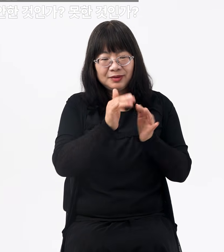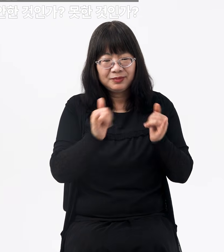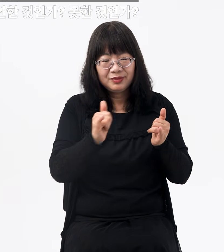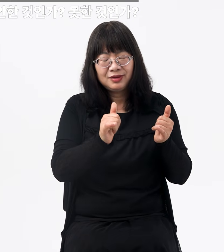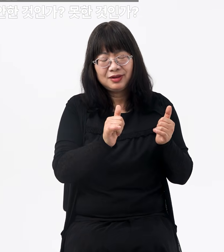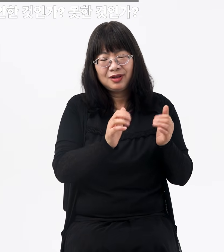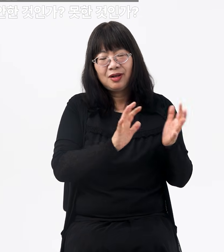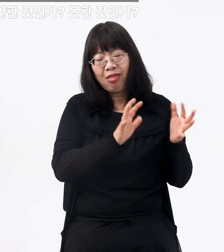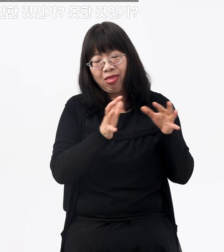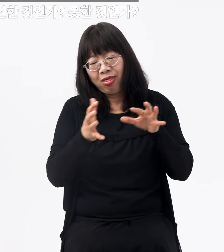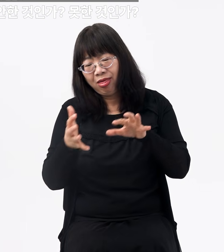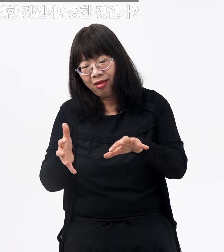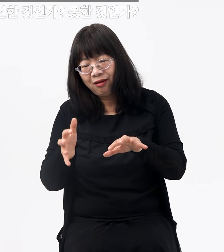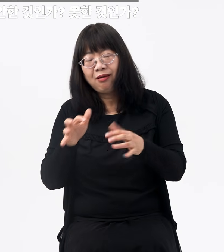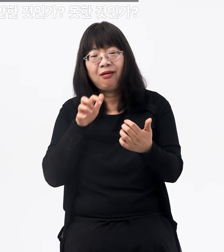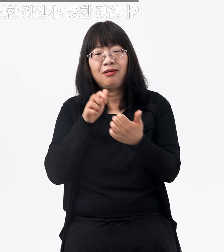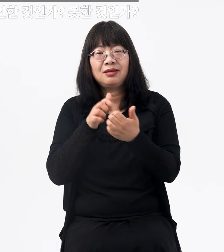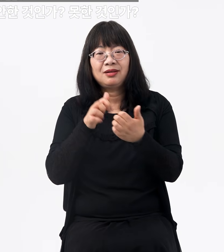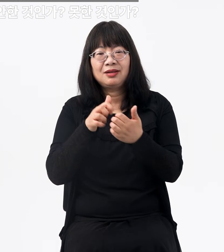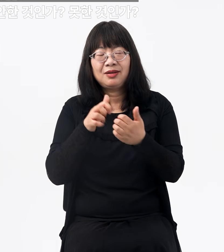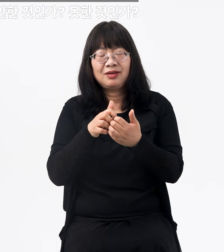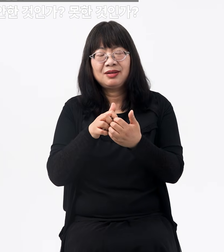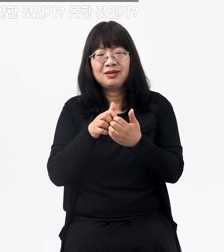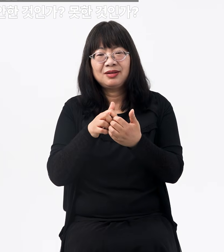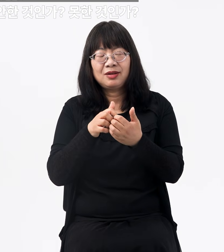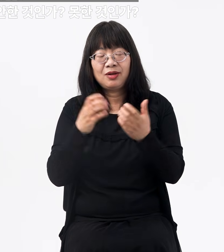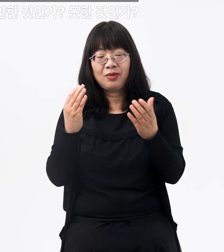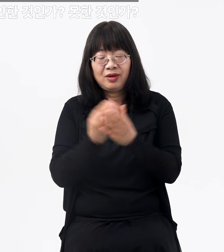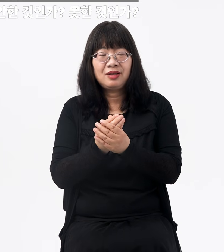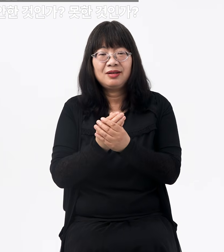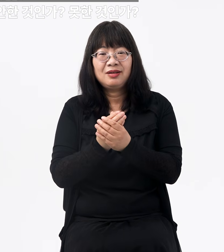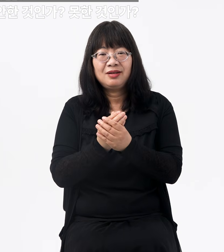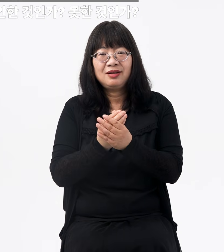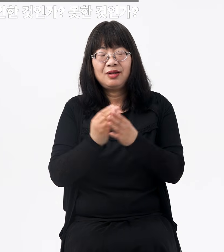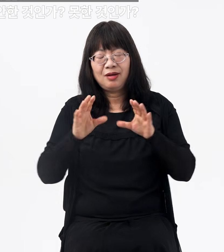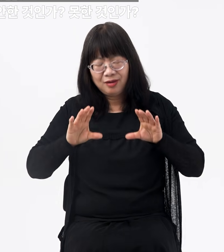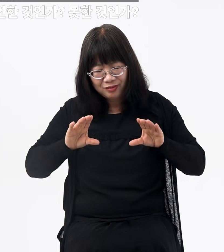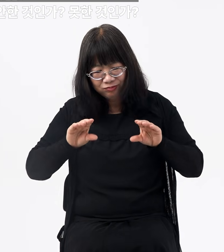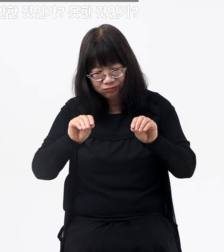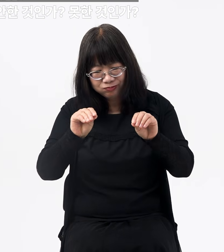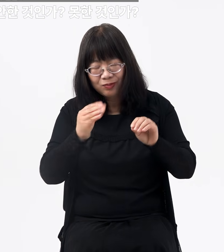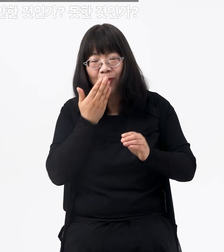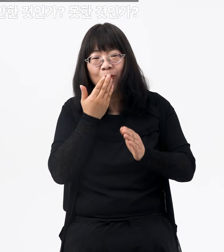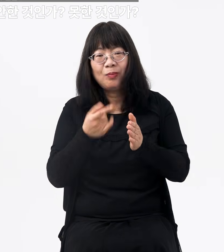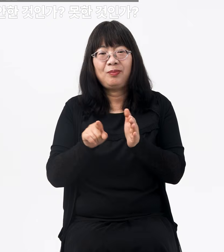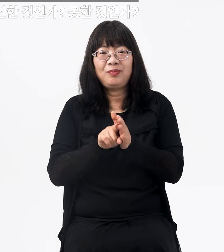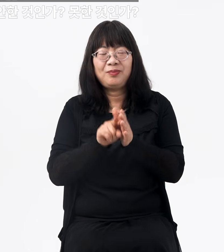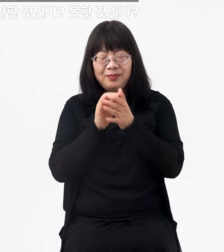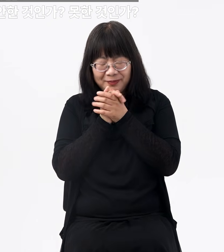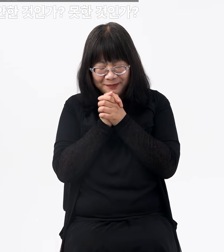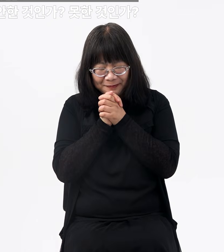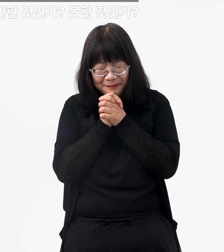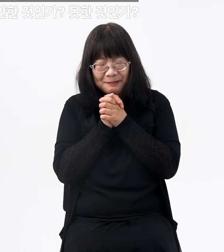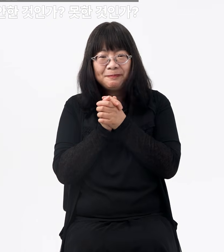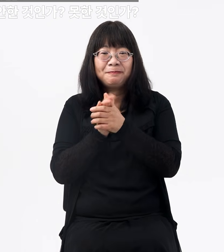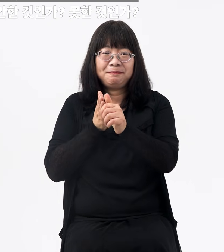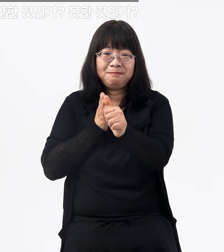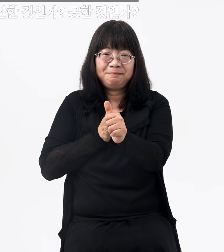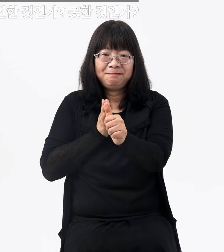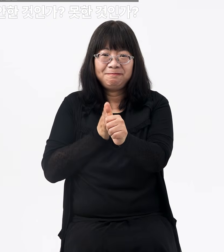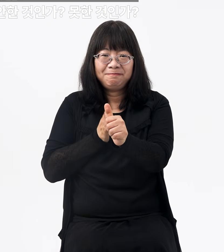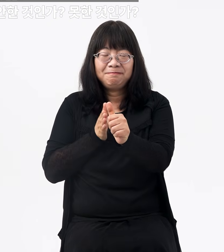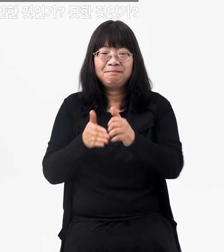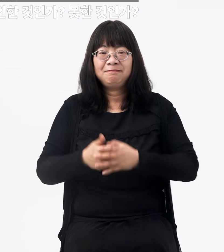죽어가는 이 전쟁이 지구상에서 완전히 소멸될 수 있도록 꼭 기도해